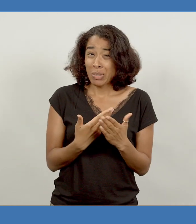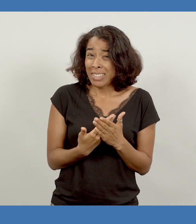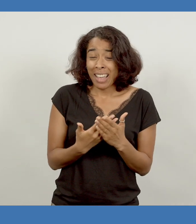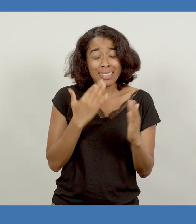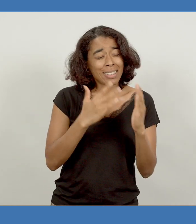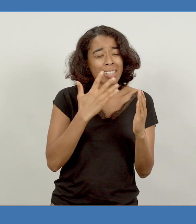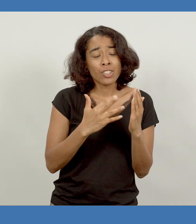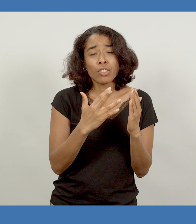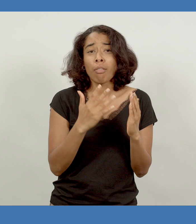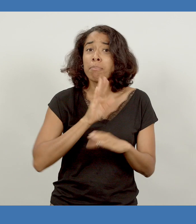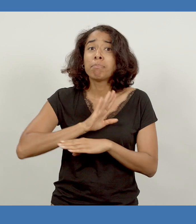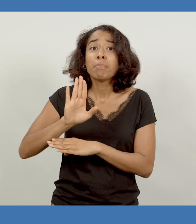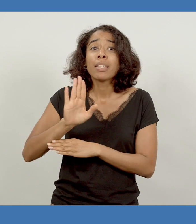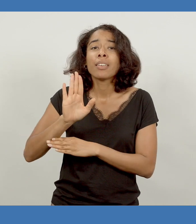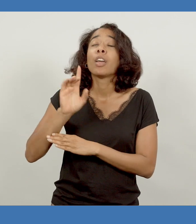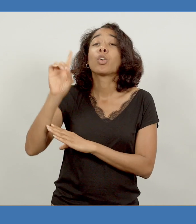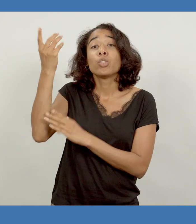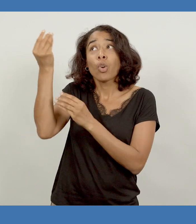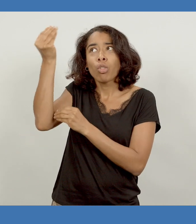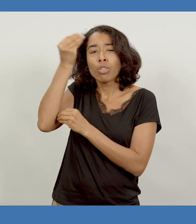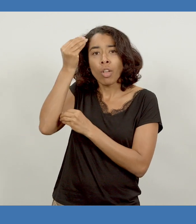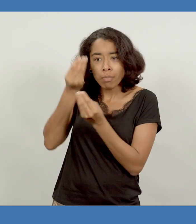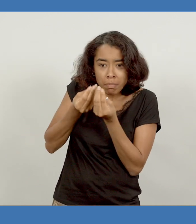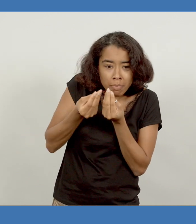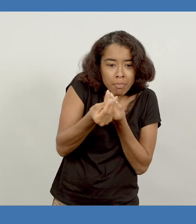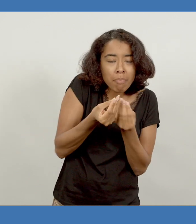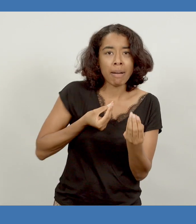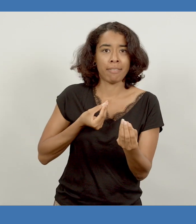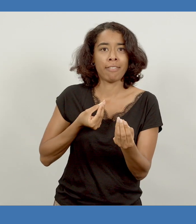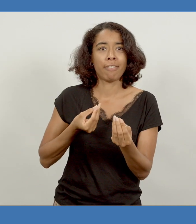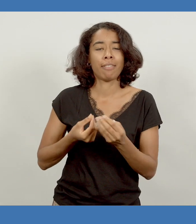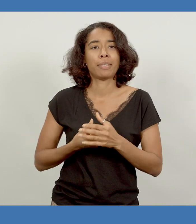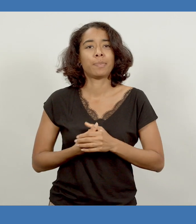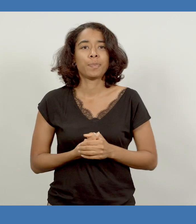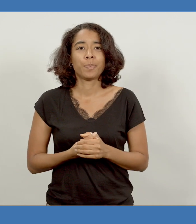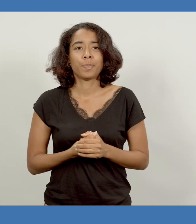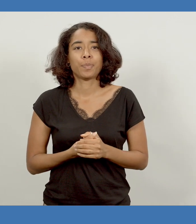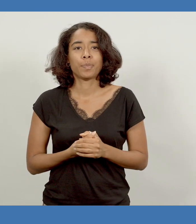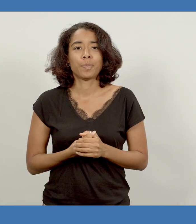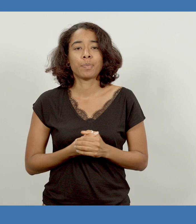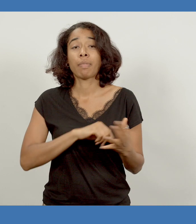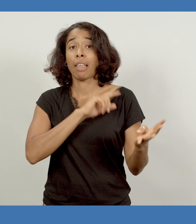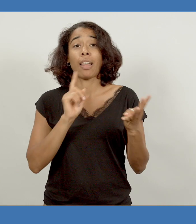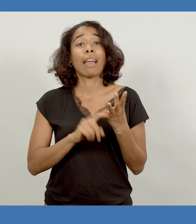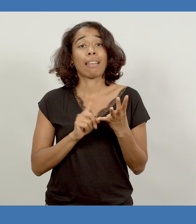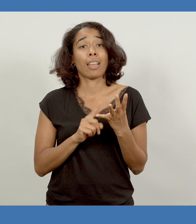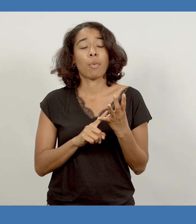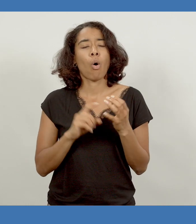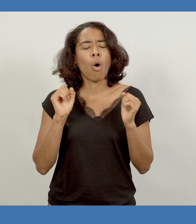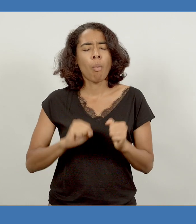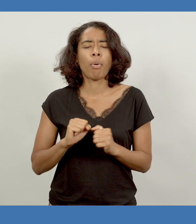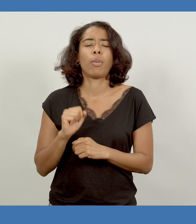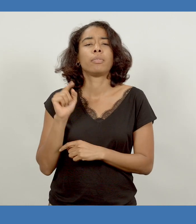les chants inspirés que Dieu nous a transmis. Quatrièmement, nous pouvons